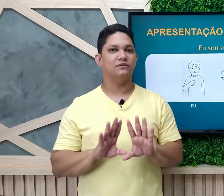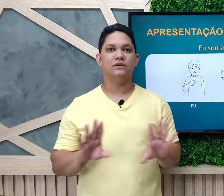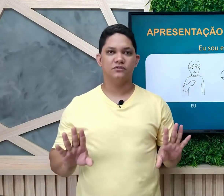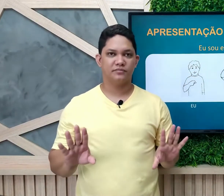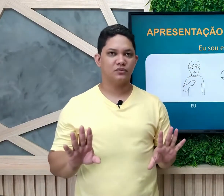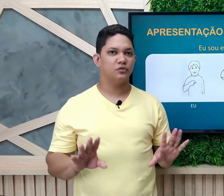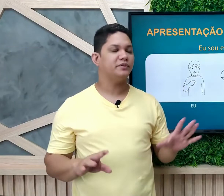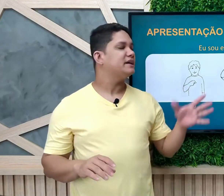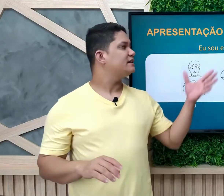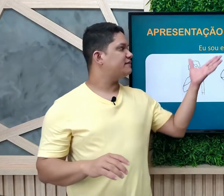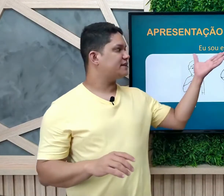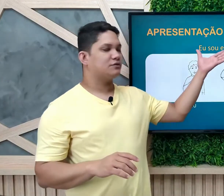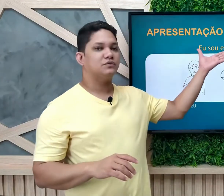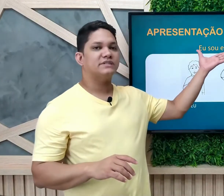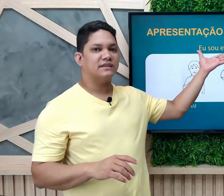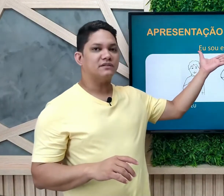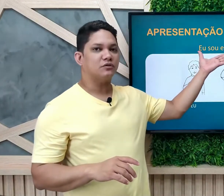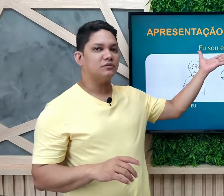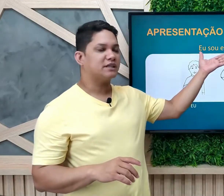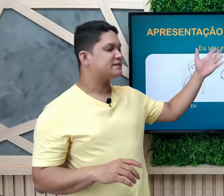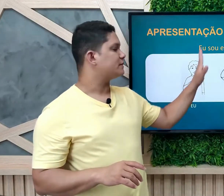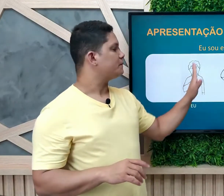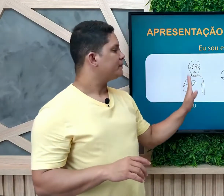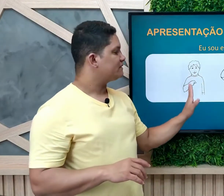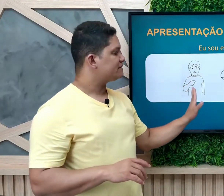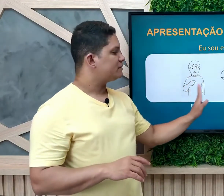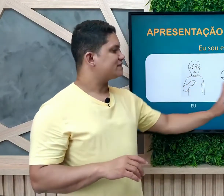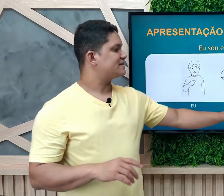não se preocupe que vai dar tudo certo na comunicação. Você vai precisar